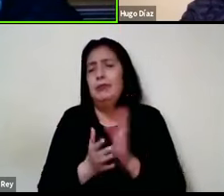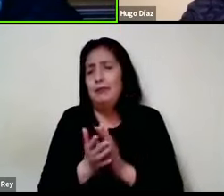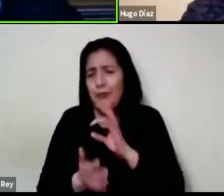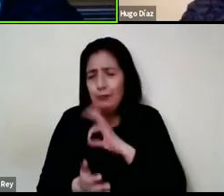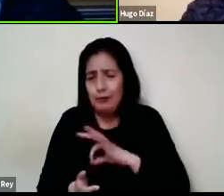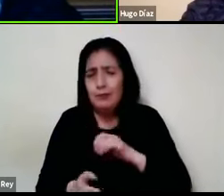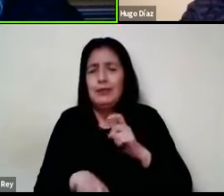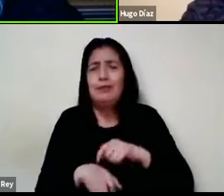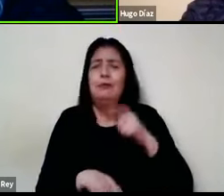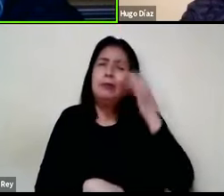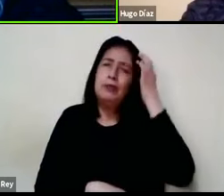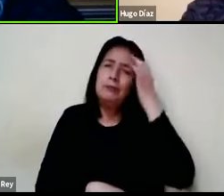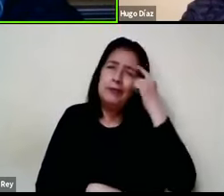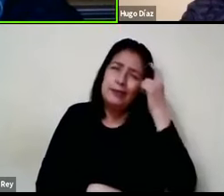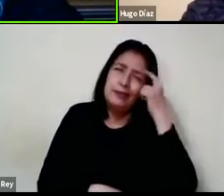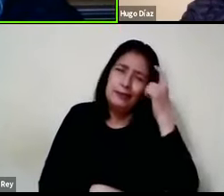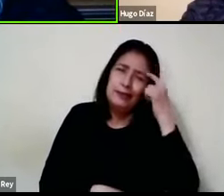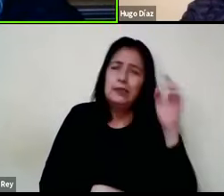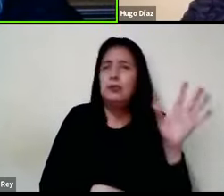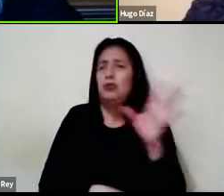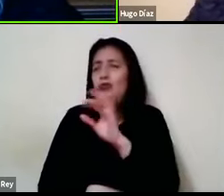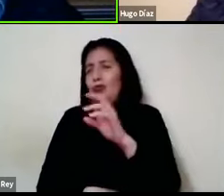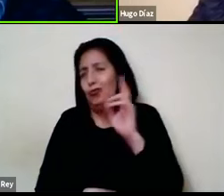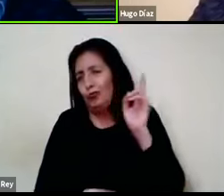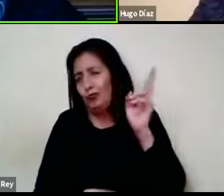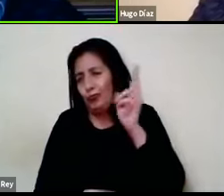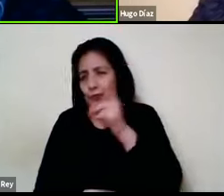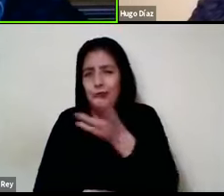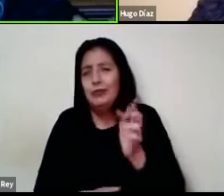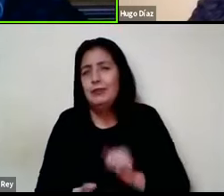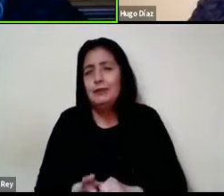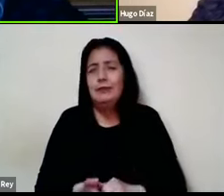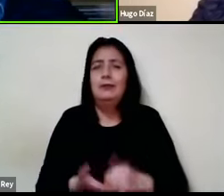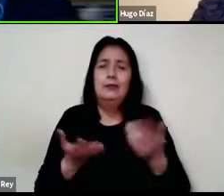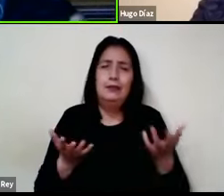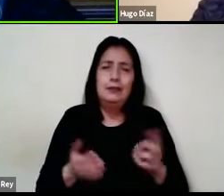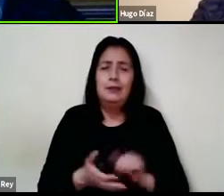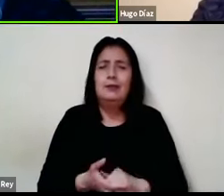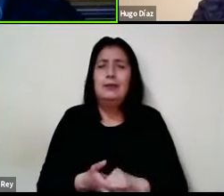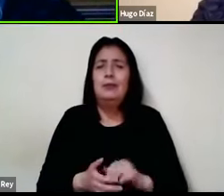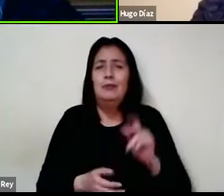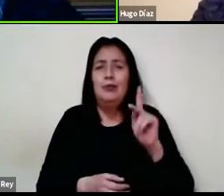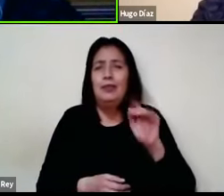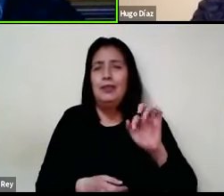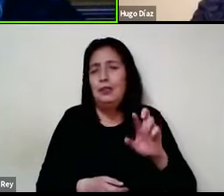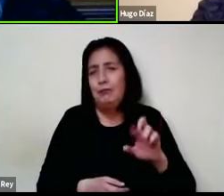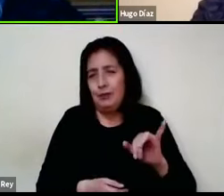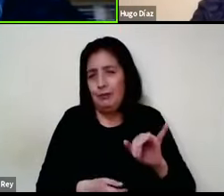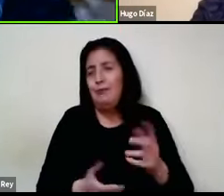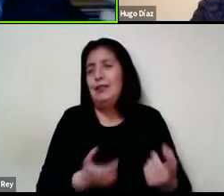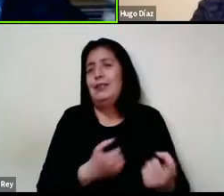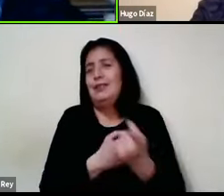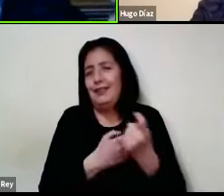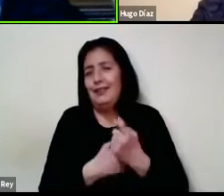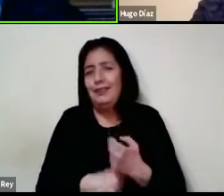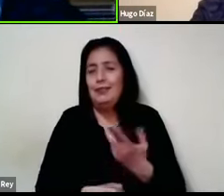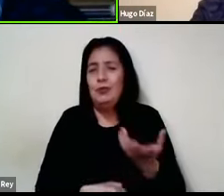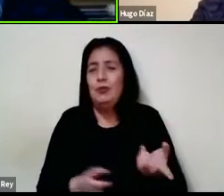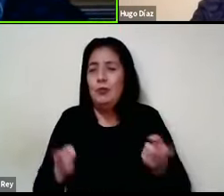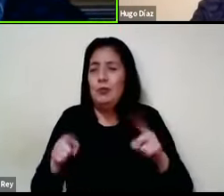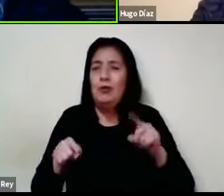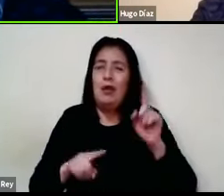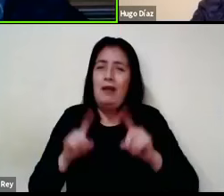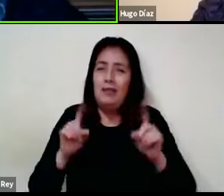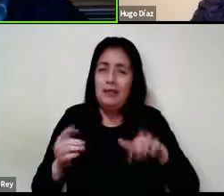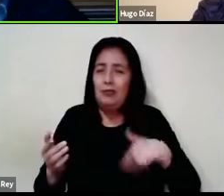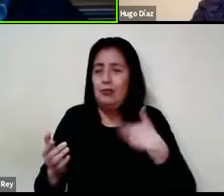tiempos para reflexionar a todos mis colegas y así algo como que Kipi me ha enseñado también, ¿no? Cuando a veces